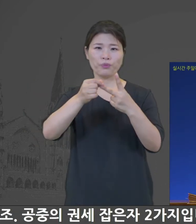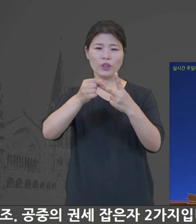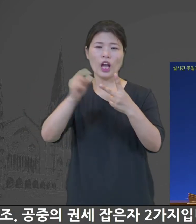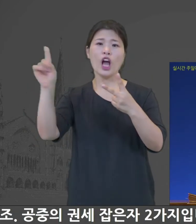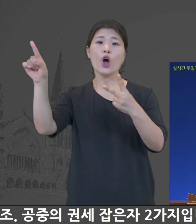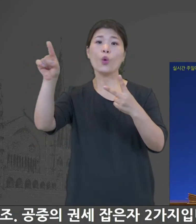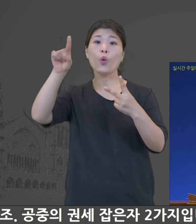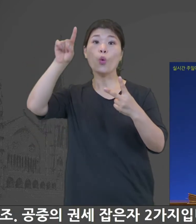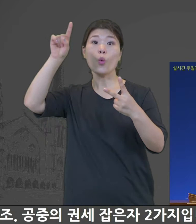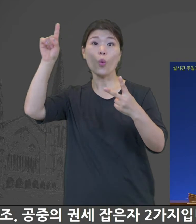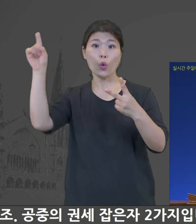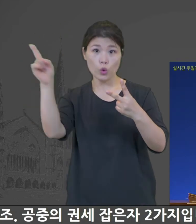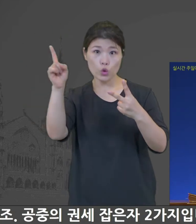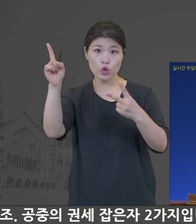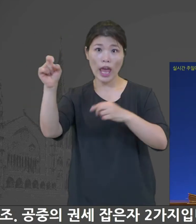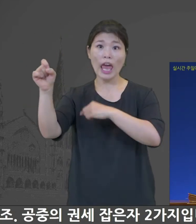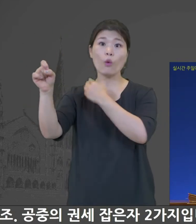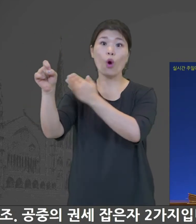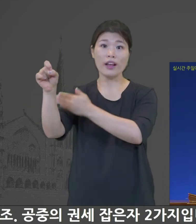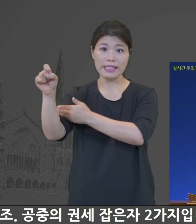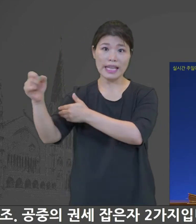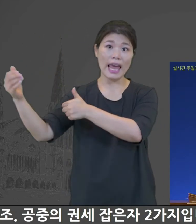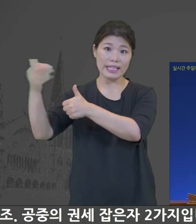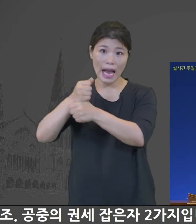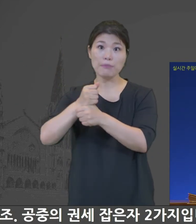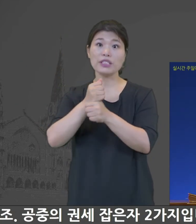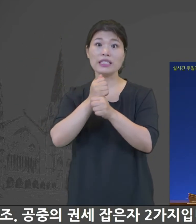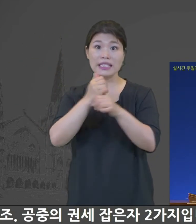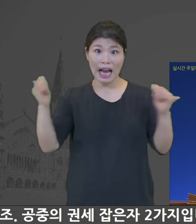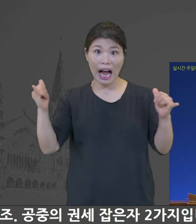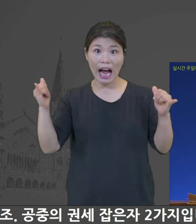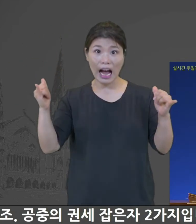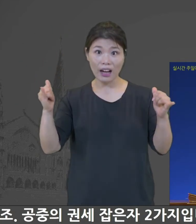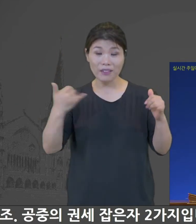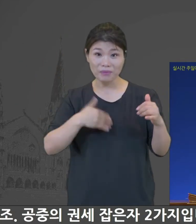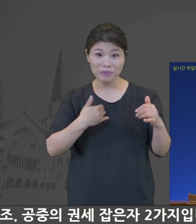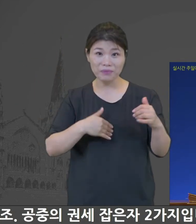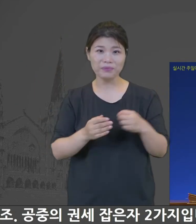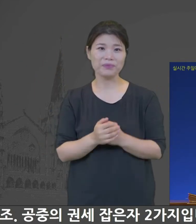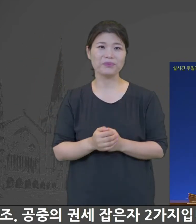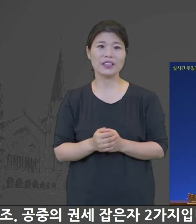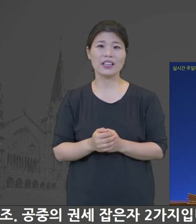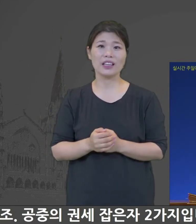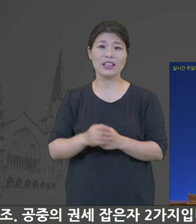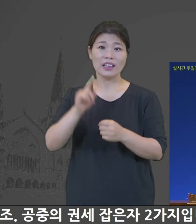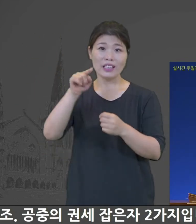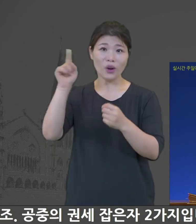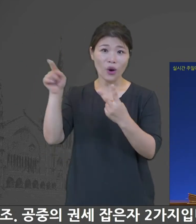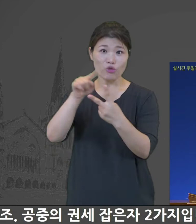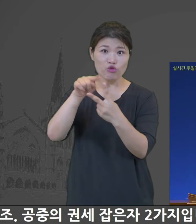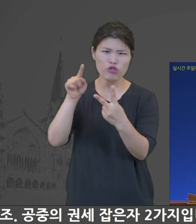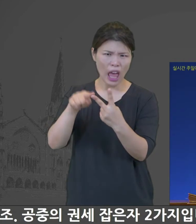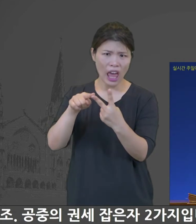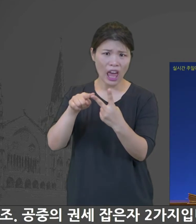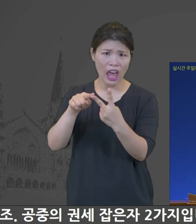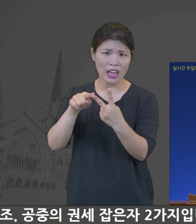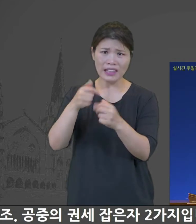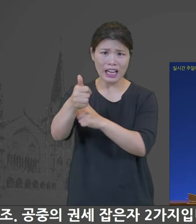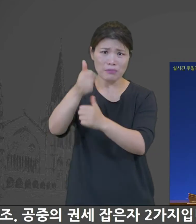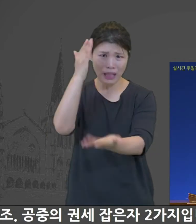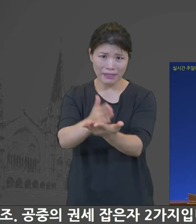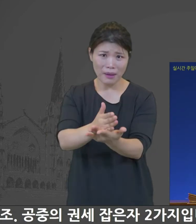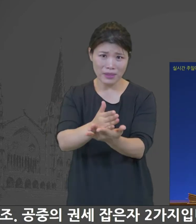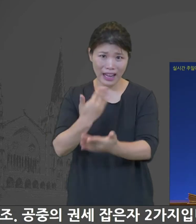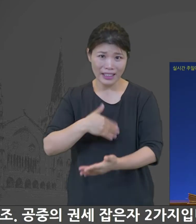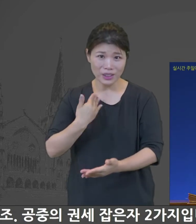공중의 권세 잡은 자. 이거 따르면 안 되는 겁니다. 따르지 말자고 우리가 얘기했던 겁니다. 이거